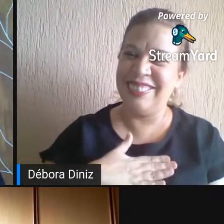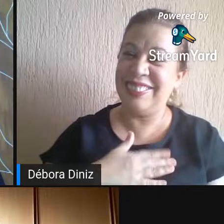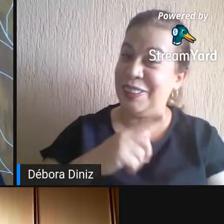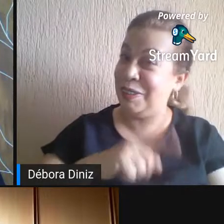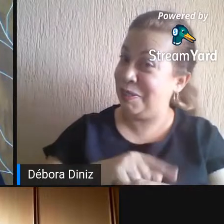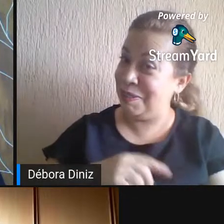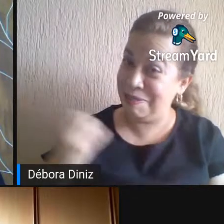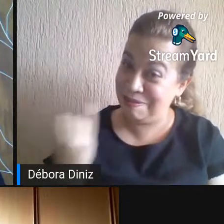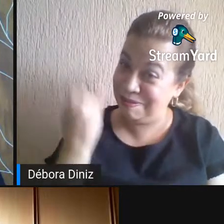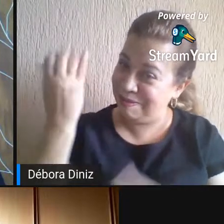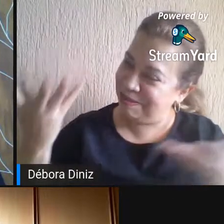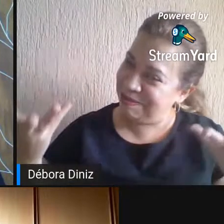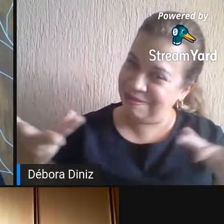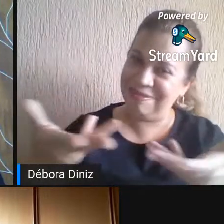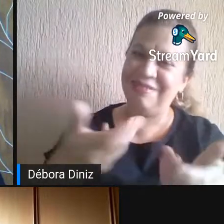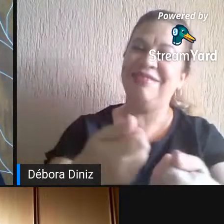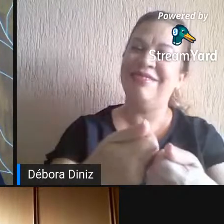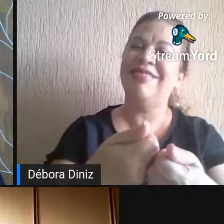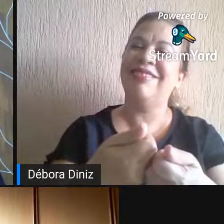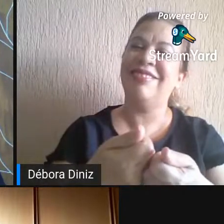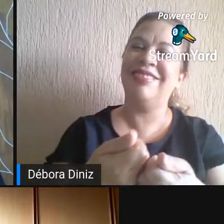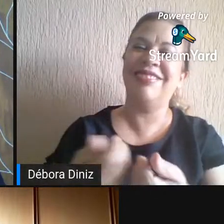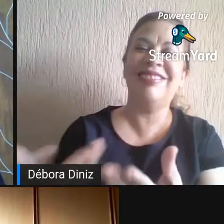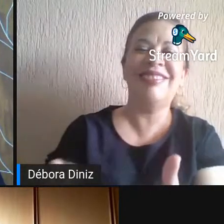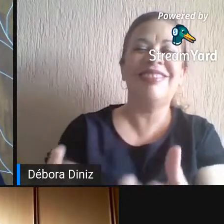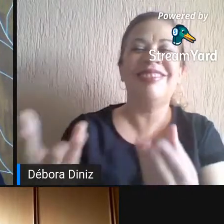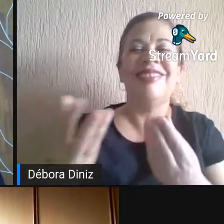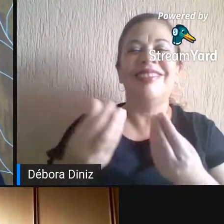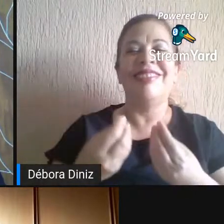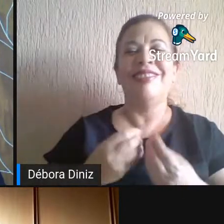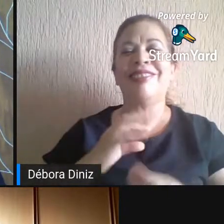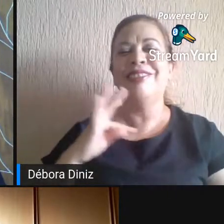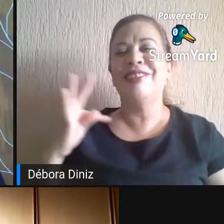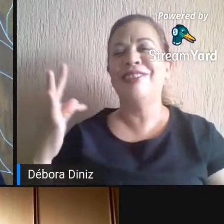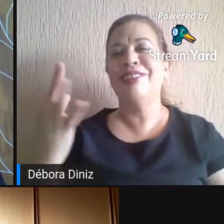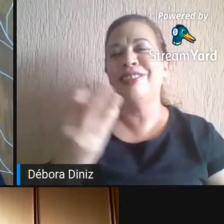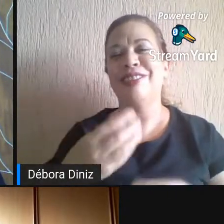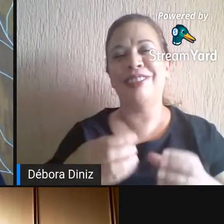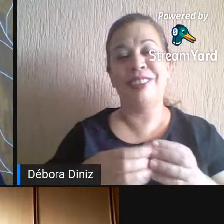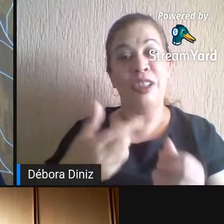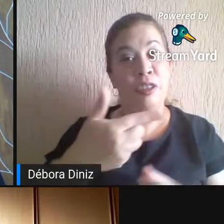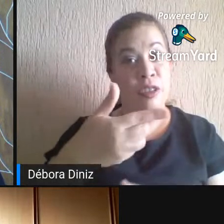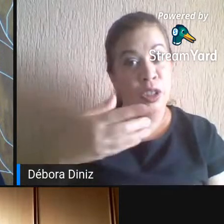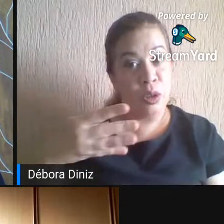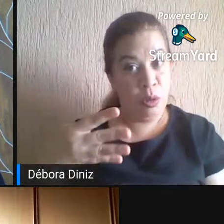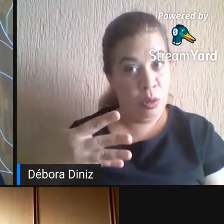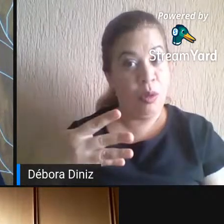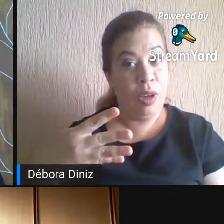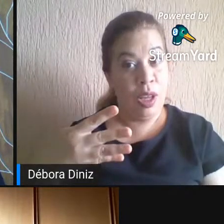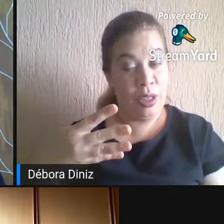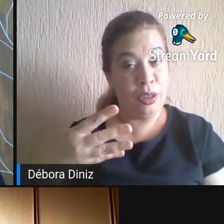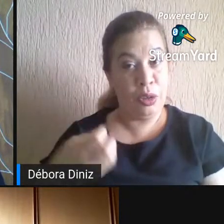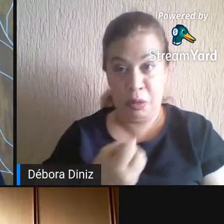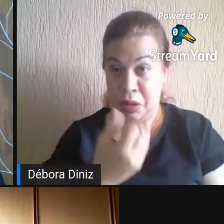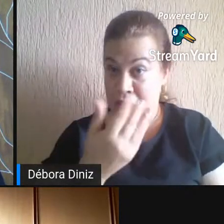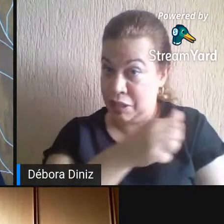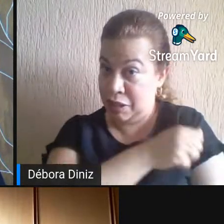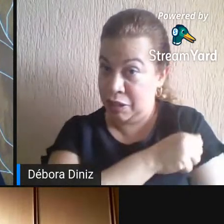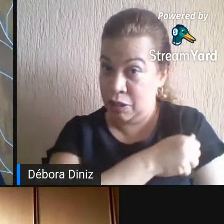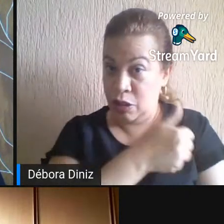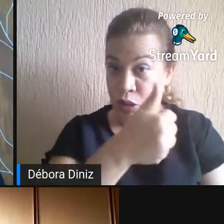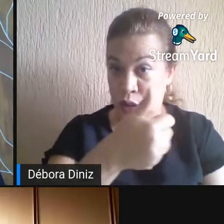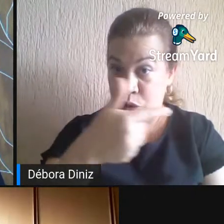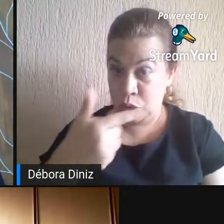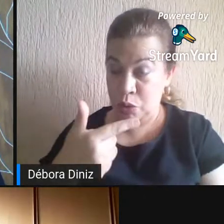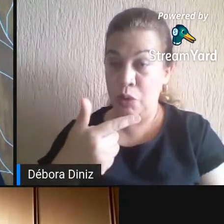importante. Então, acolhendo toda a turma, os 24 discentes, sendo 12